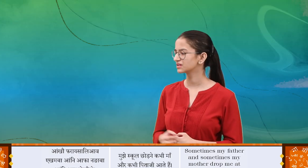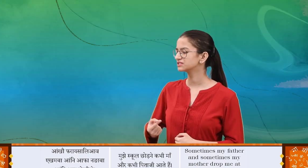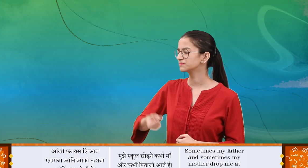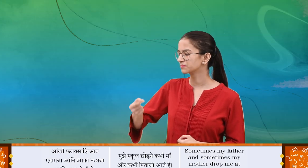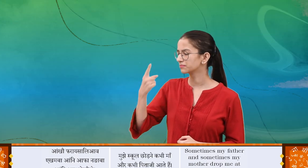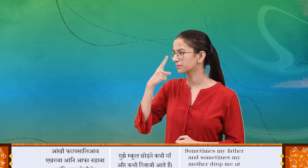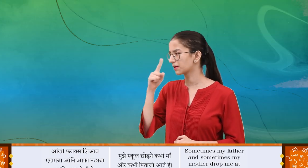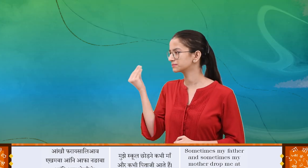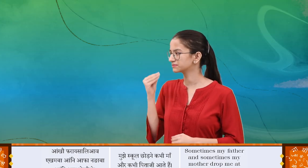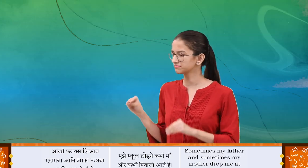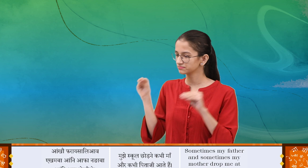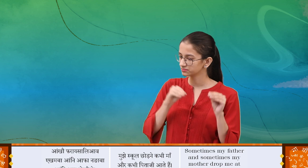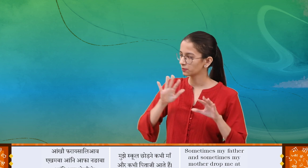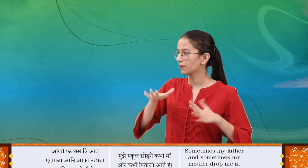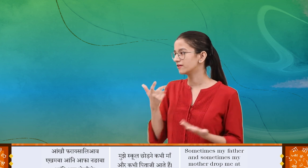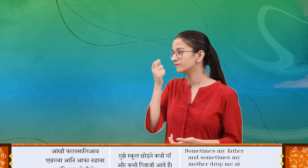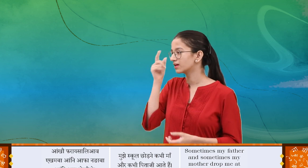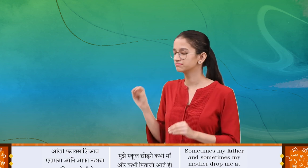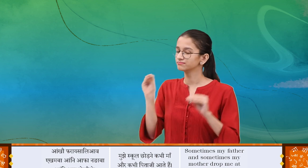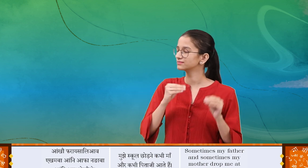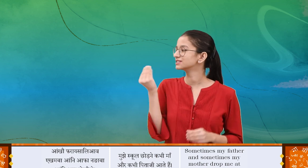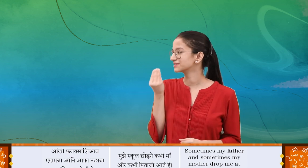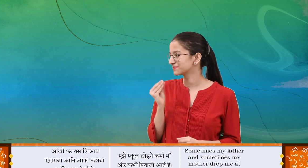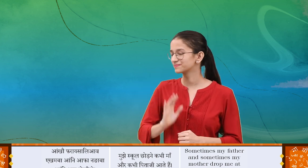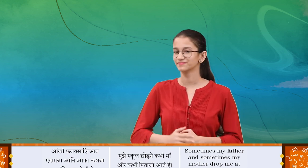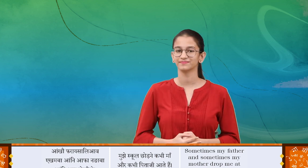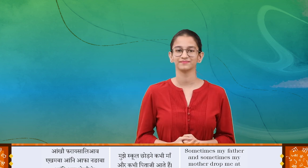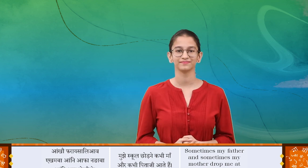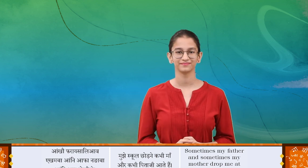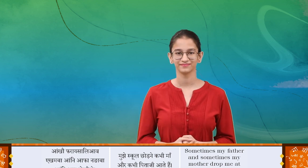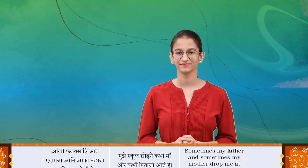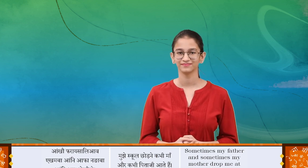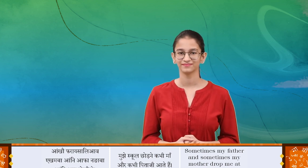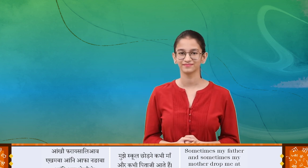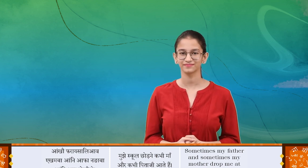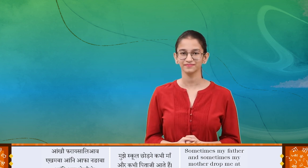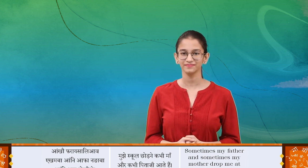Angko poraisaliyao ekomba angni apa nungaba angni ai dunhiye.